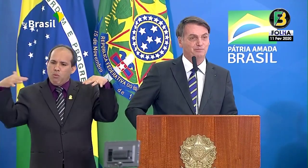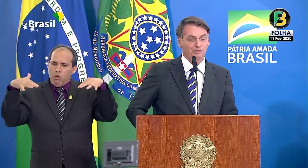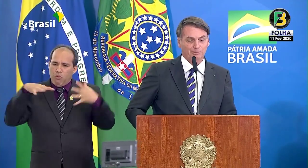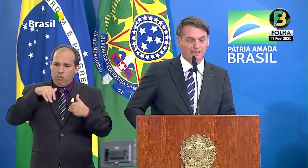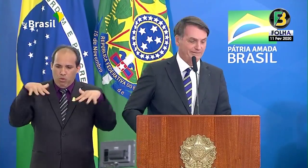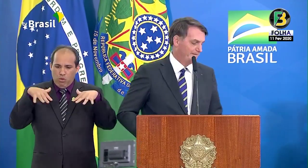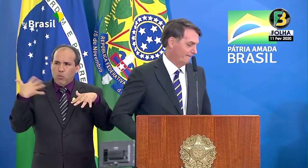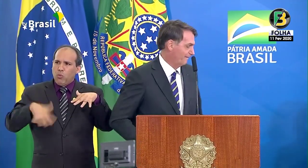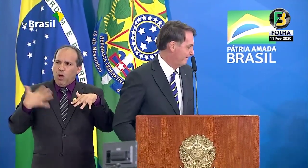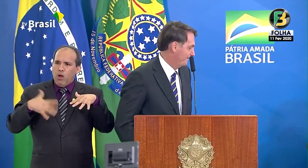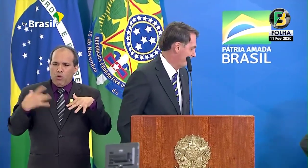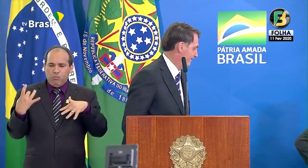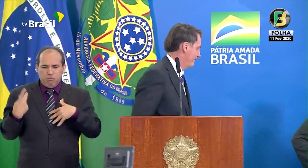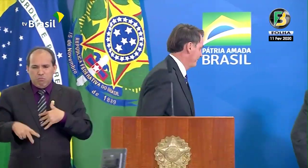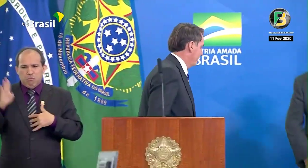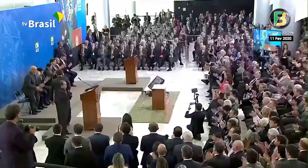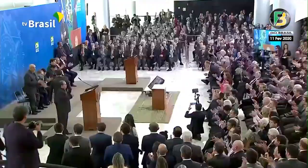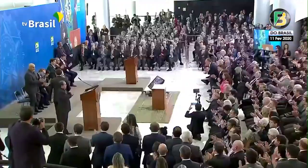mundial. Muito obrigado.